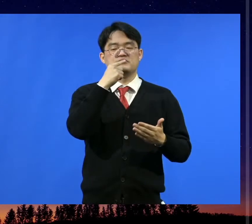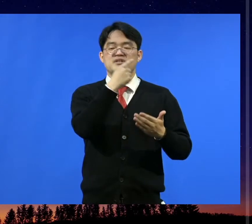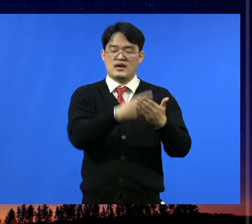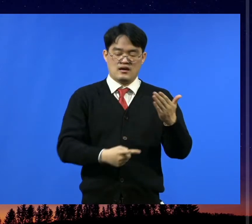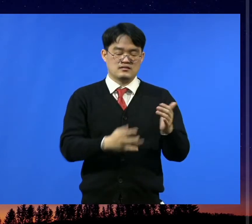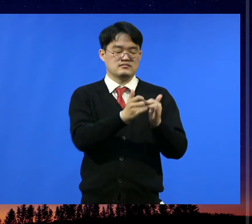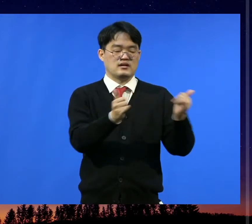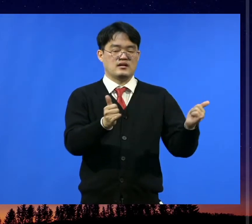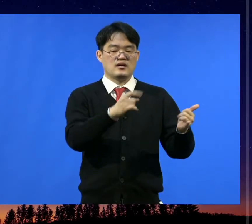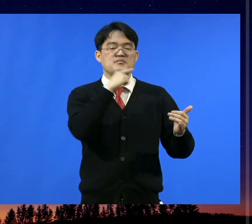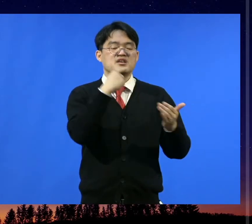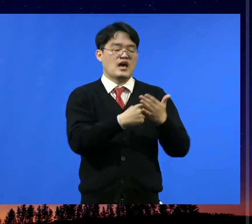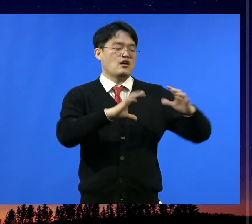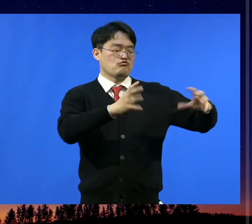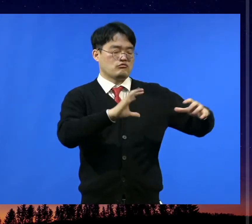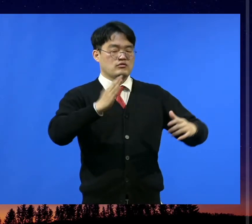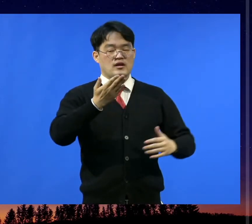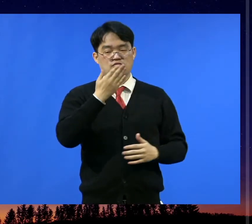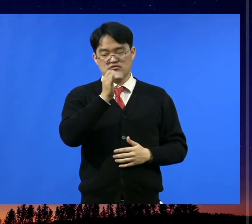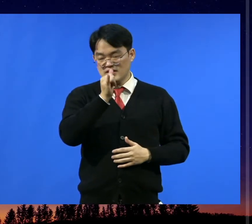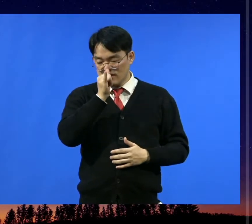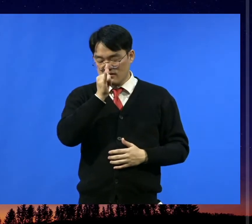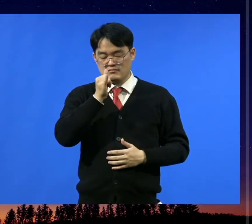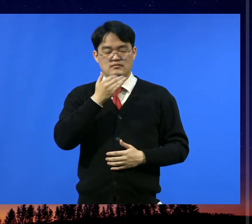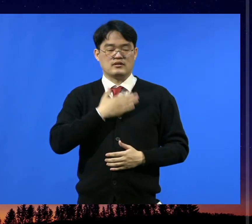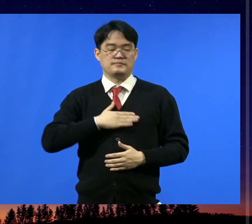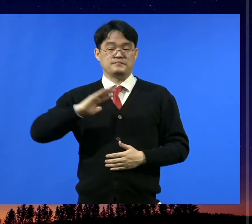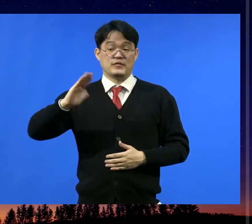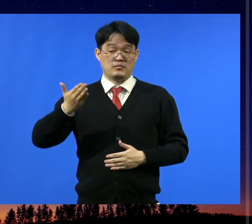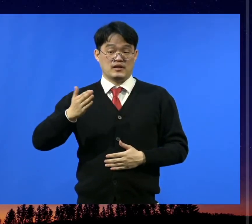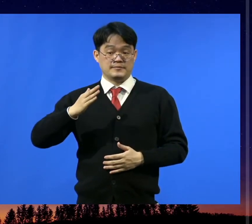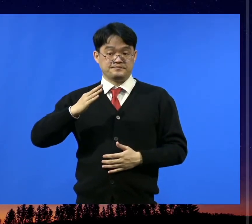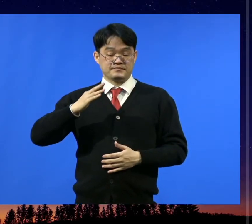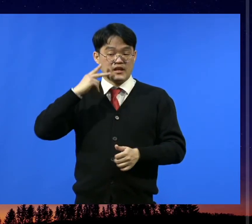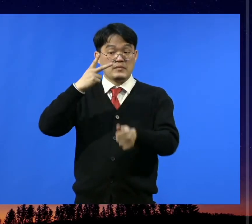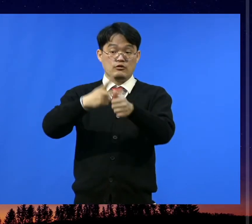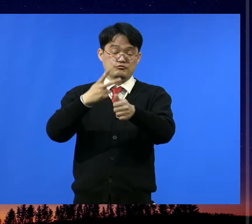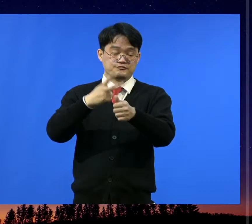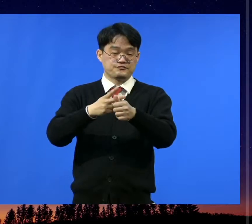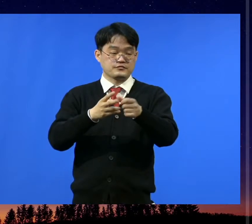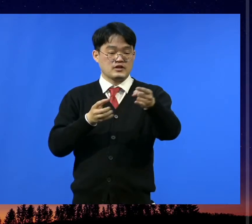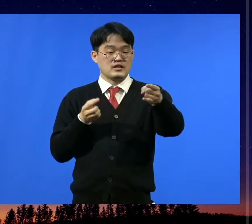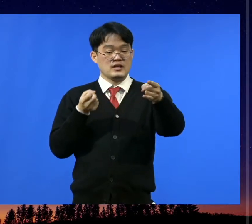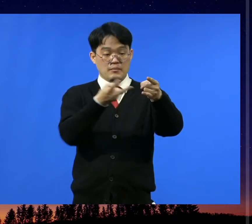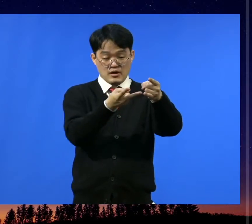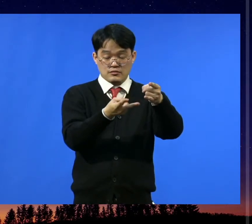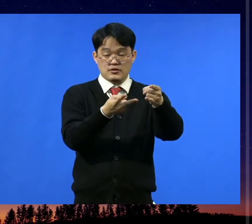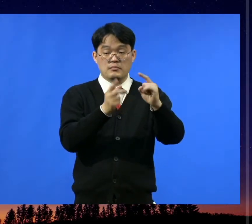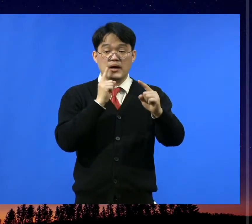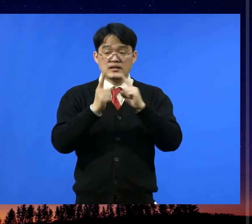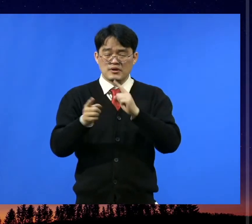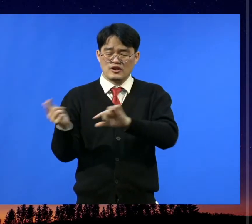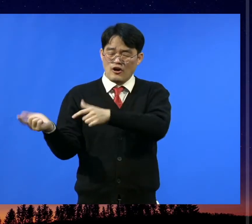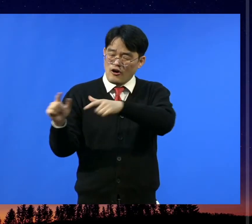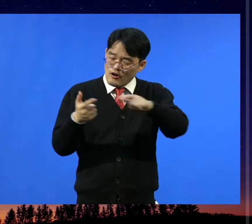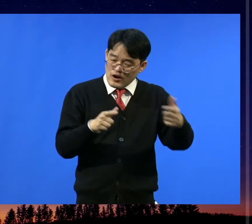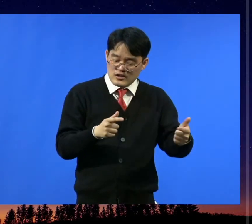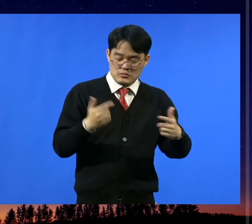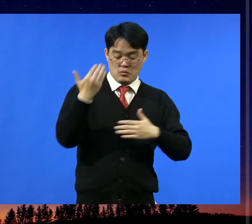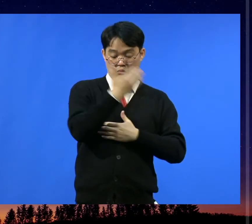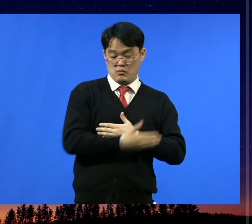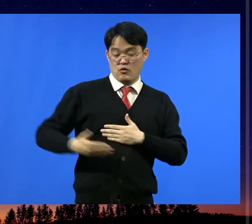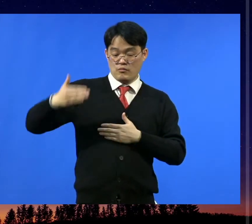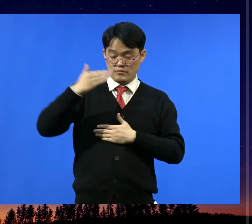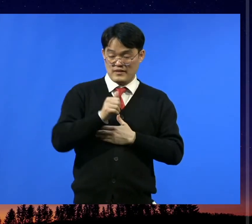바울은 에베소 6장에서 여러 가지 갖춰야 될 장비들을 소개했는데요. 이제 승리를 위해서 아주 중요한 이제